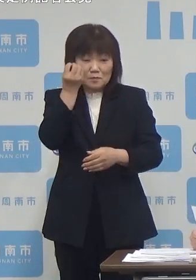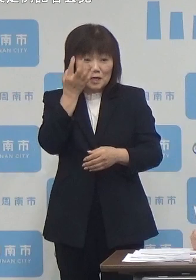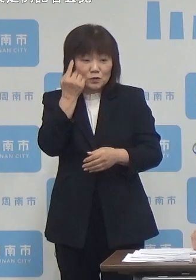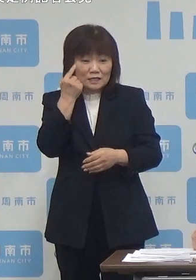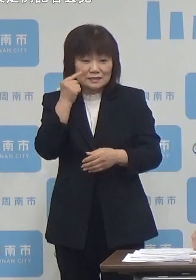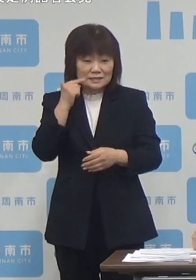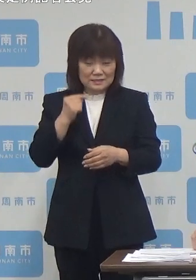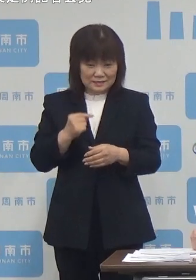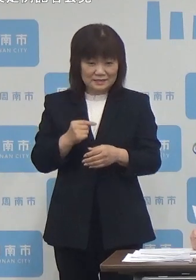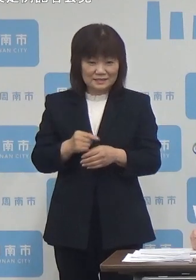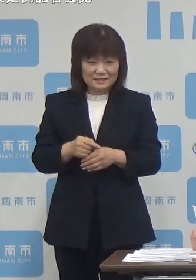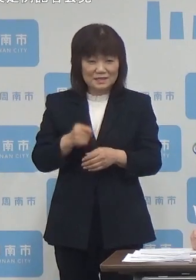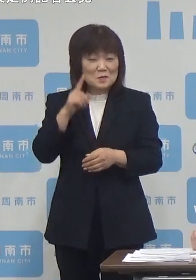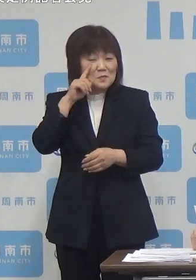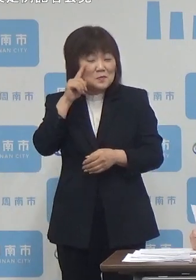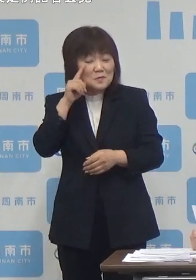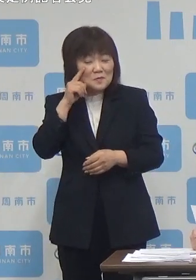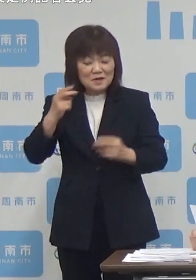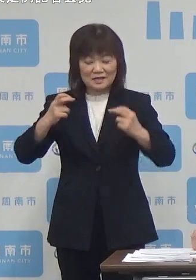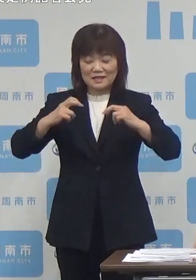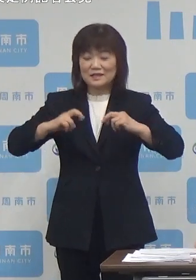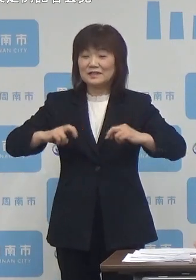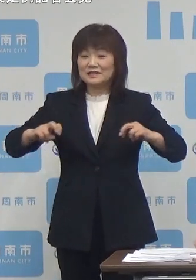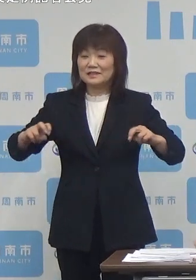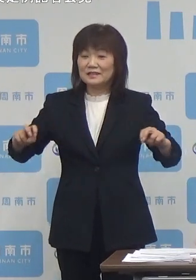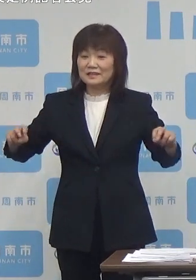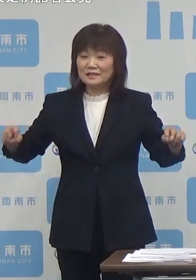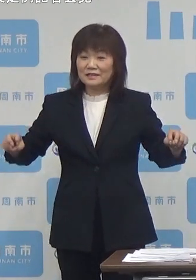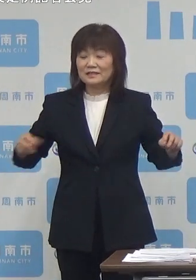り、ぜひ多くの方に乗車していただ